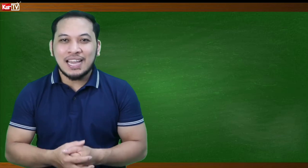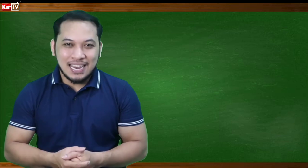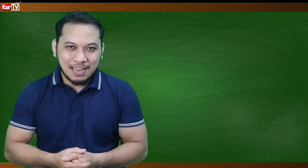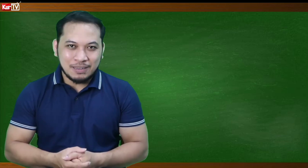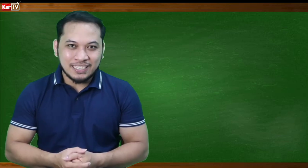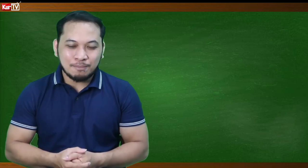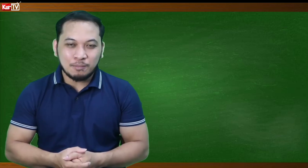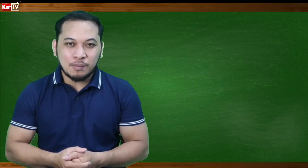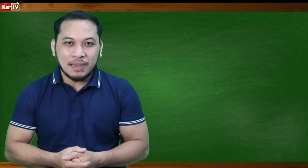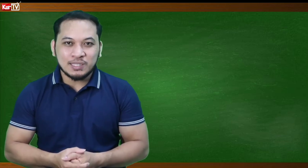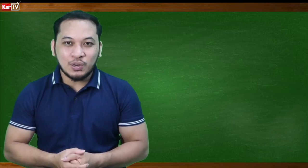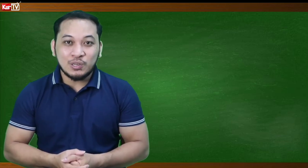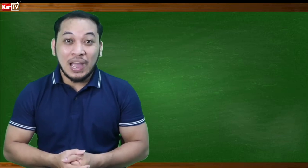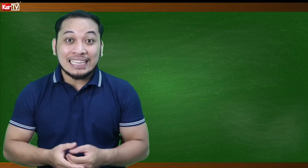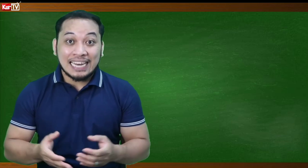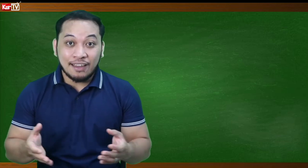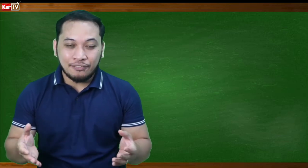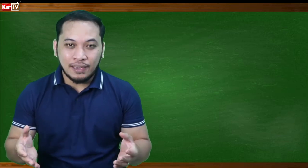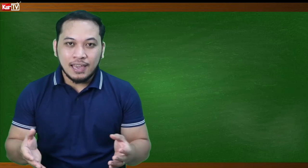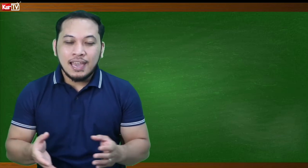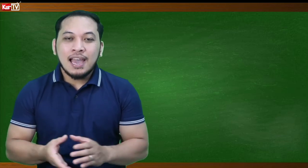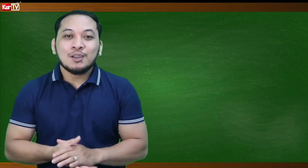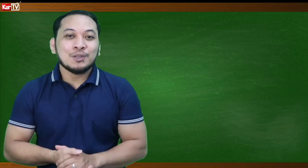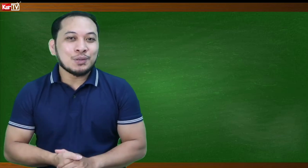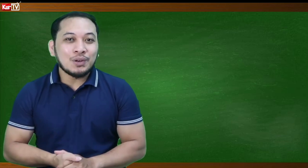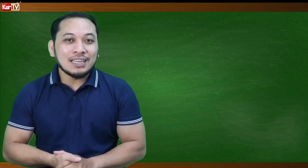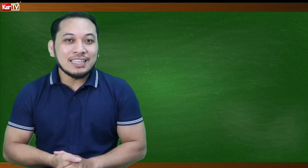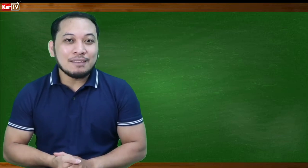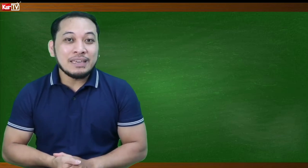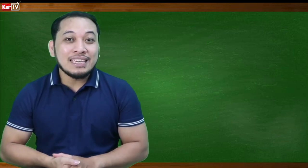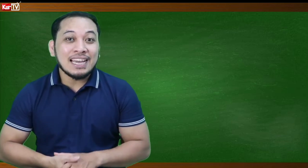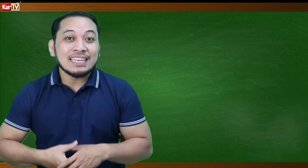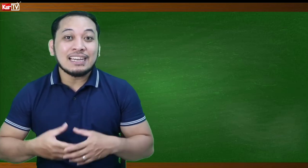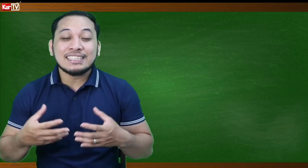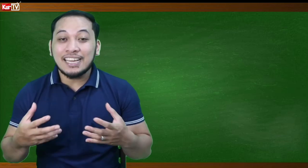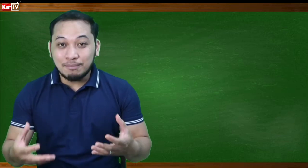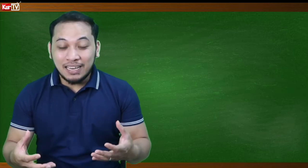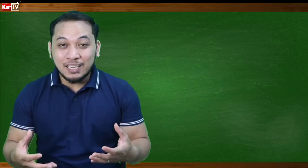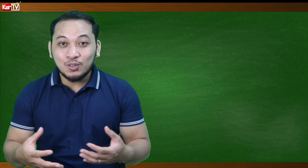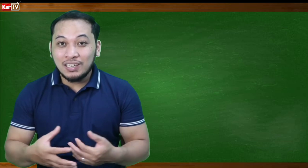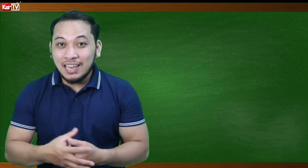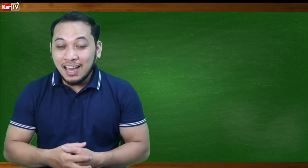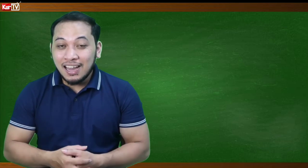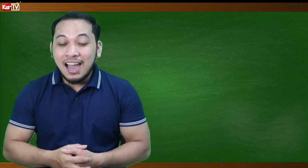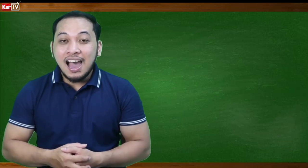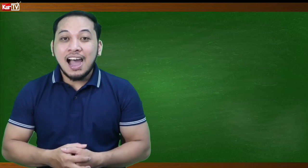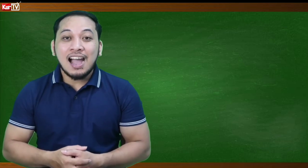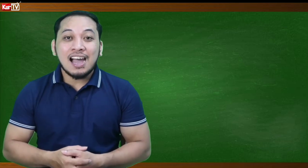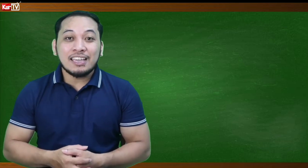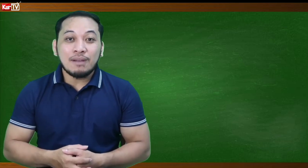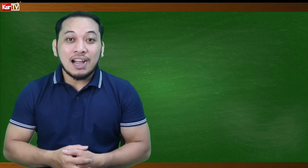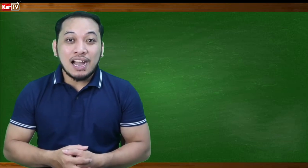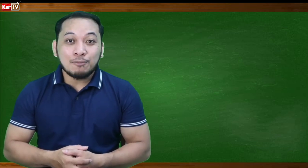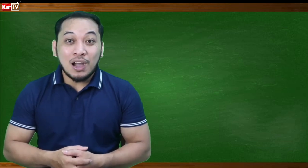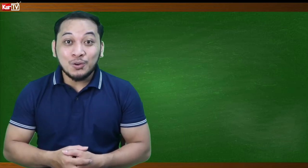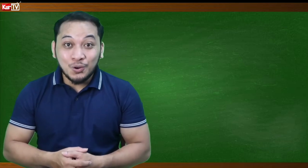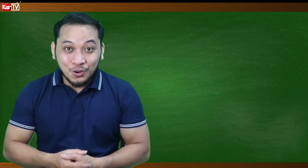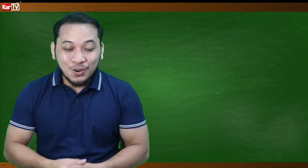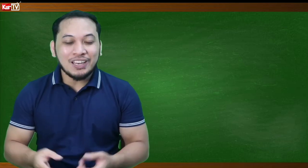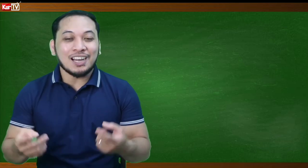dahil nga minsan pag pumapasok kayo ay traffic? Gusto ko lang din bigyan ng isang malaking good luck ang aking mga kapwa-guro na